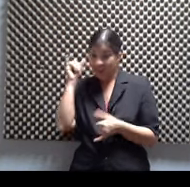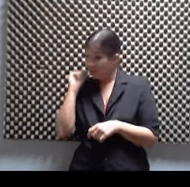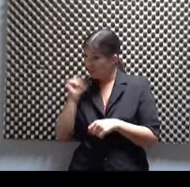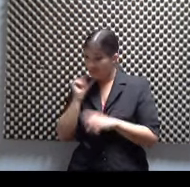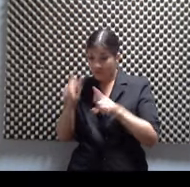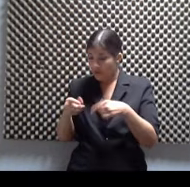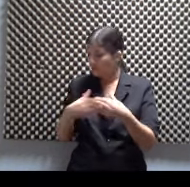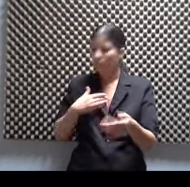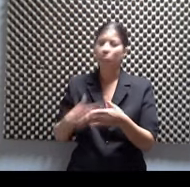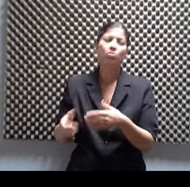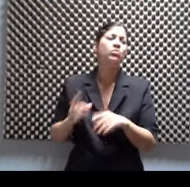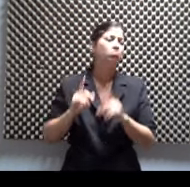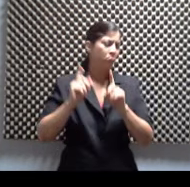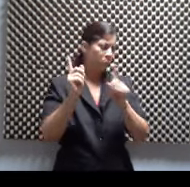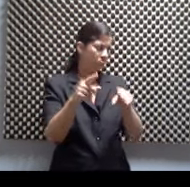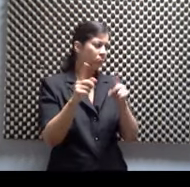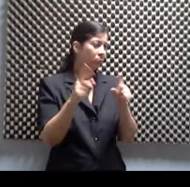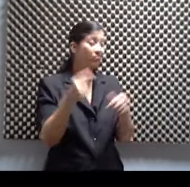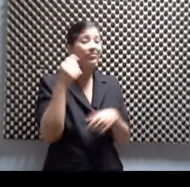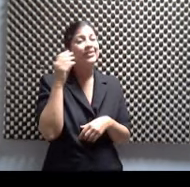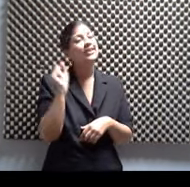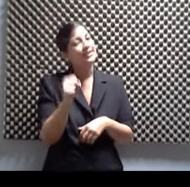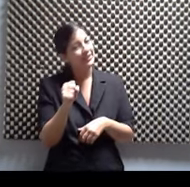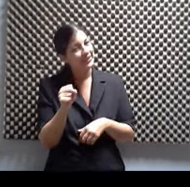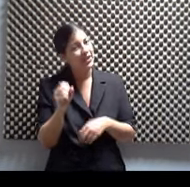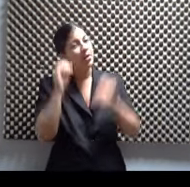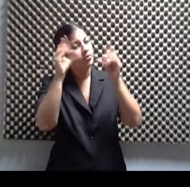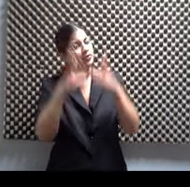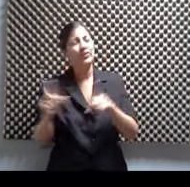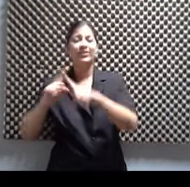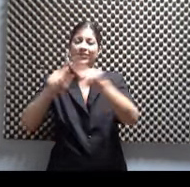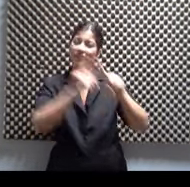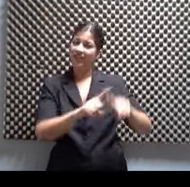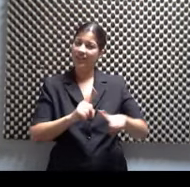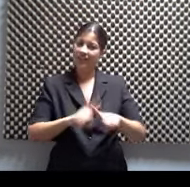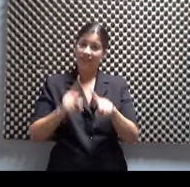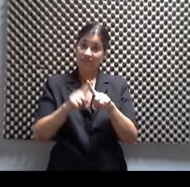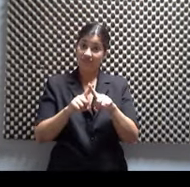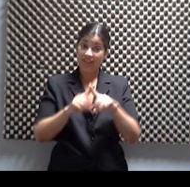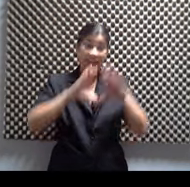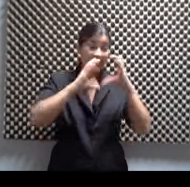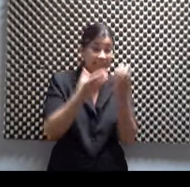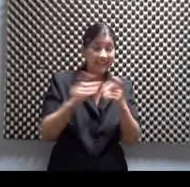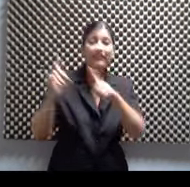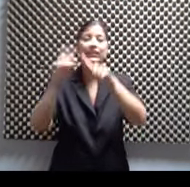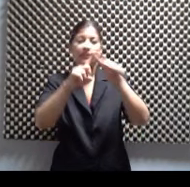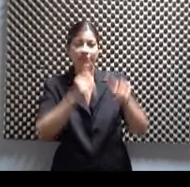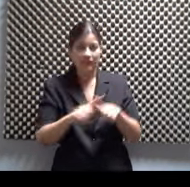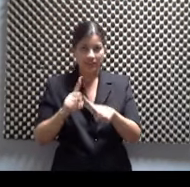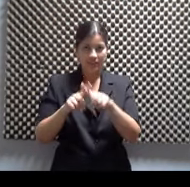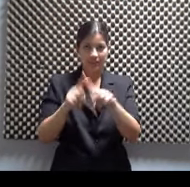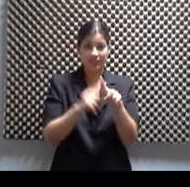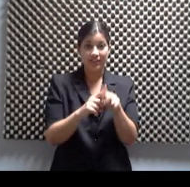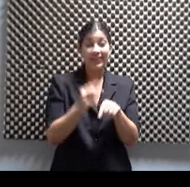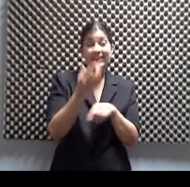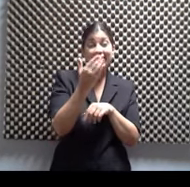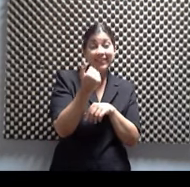importa. Por No, porque las profesoras son diferentes todos los días. Son talleres individuales. Las clases son diferentes todos los días. Es quince por clase, veinticinco por el día